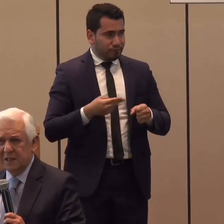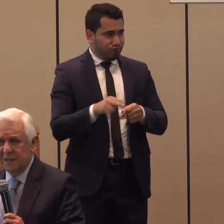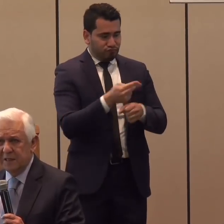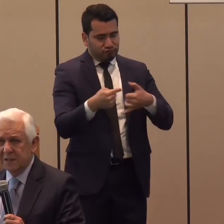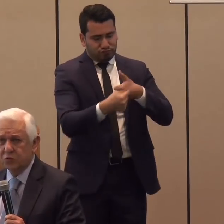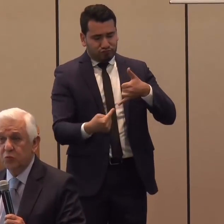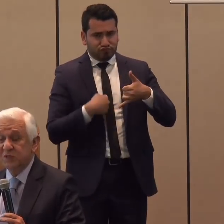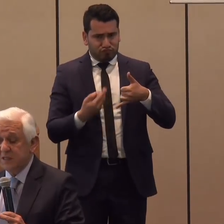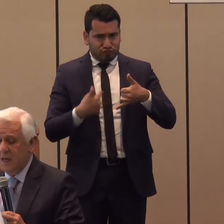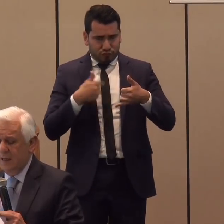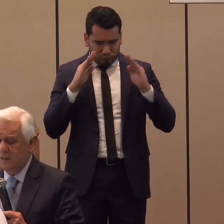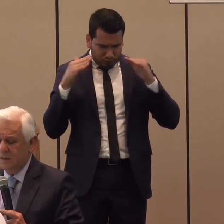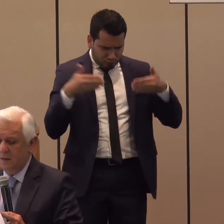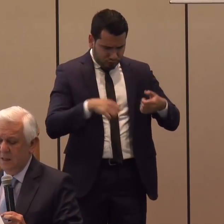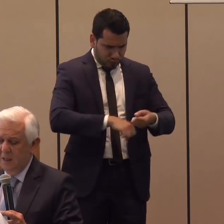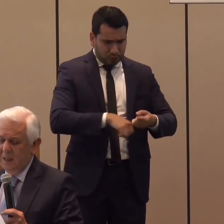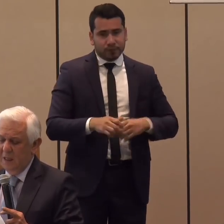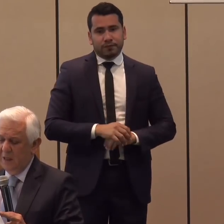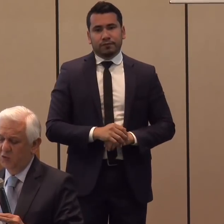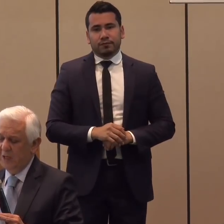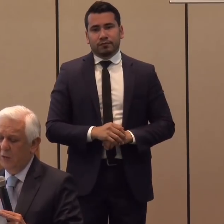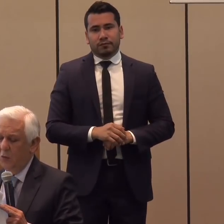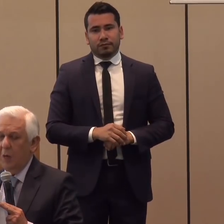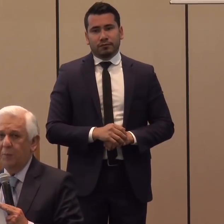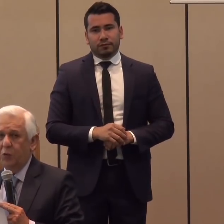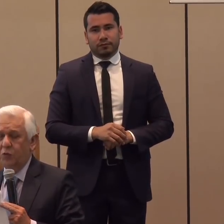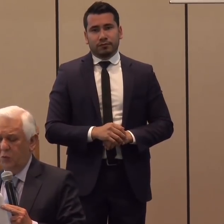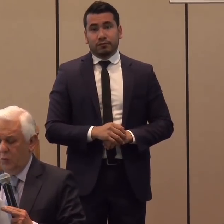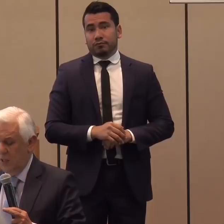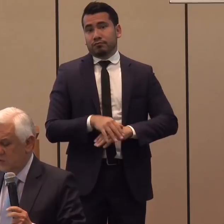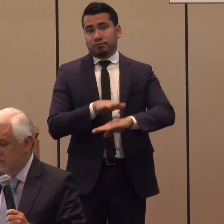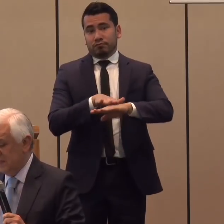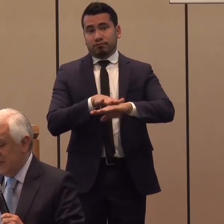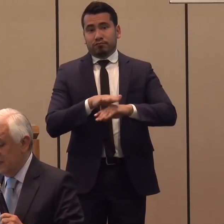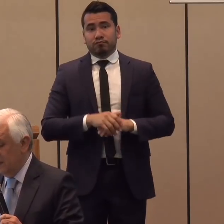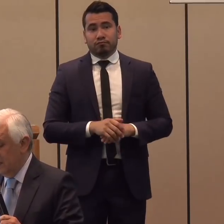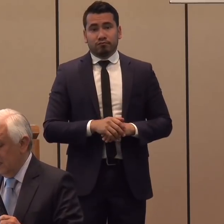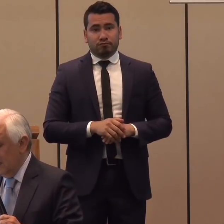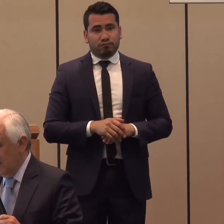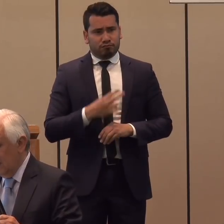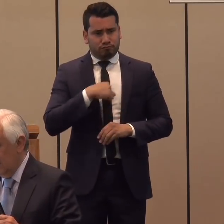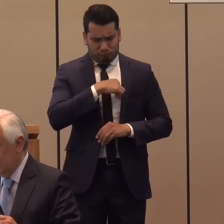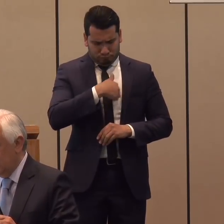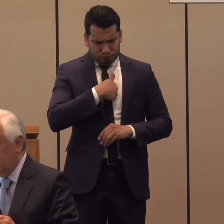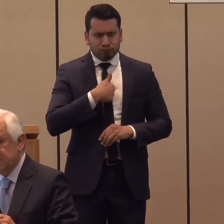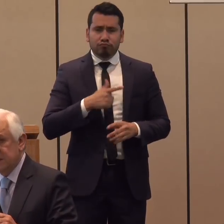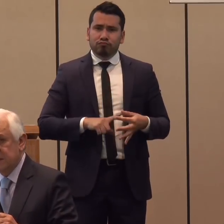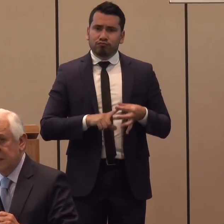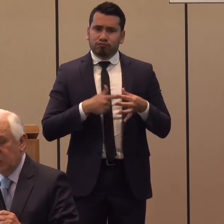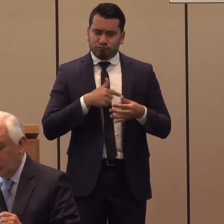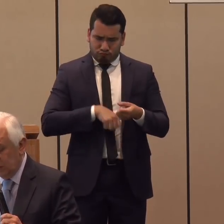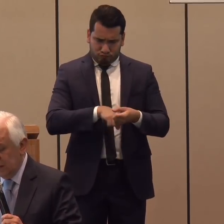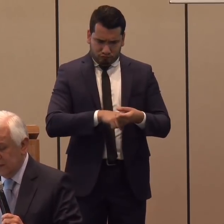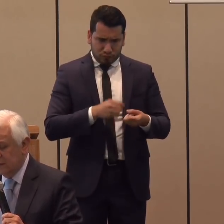a través de las líneas subsidiadas hemos dado apoyo especial a las